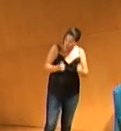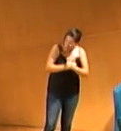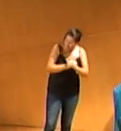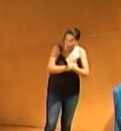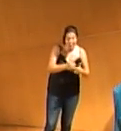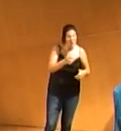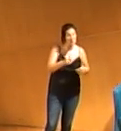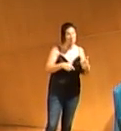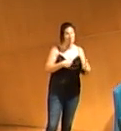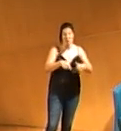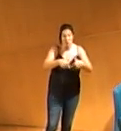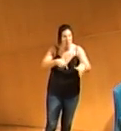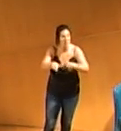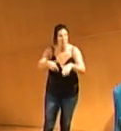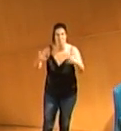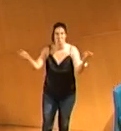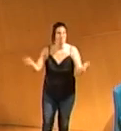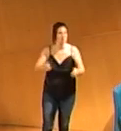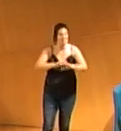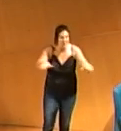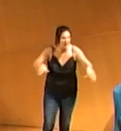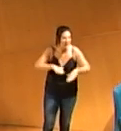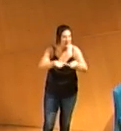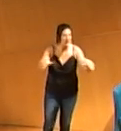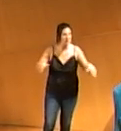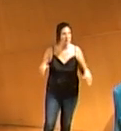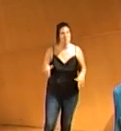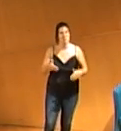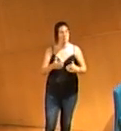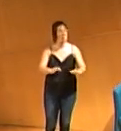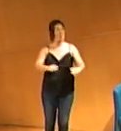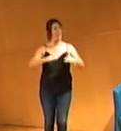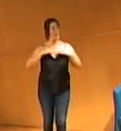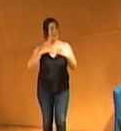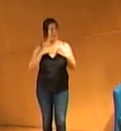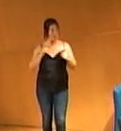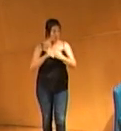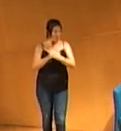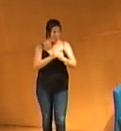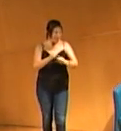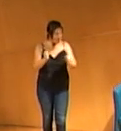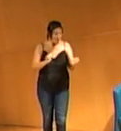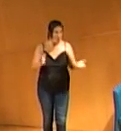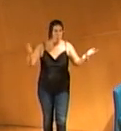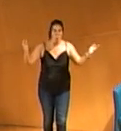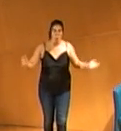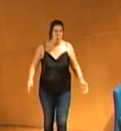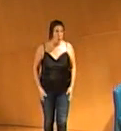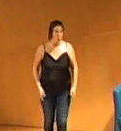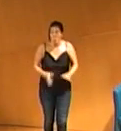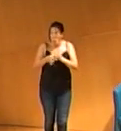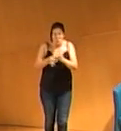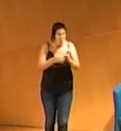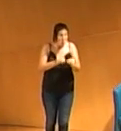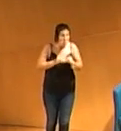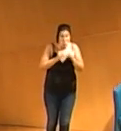d'aller marcher, d'aller à la piscine, de lui donner le bain. Il y a un vrai plaisir, il y a une vraie relation d'amour, voilà, qui est